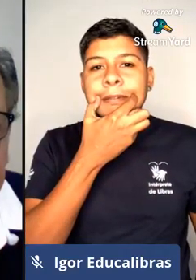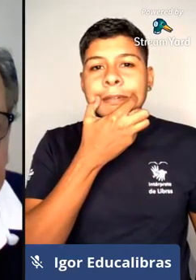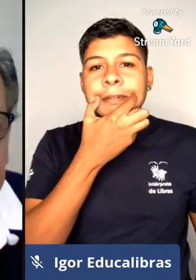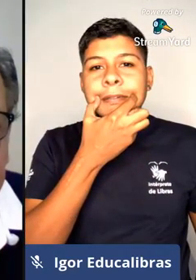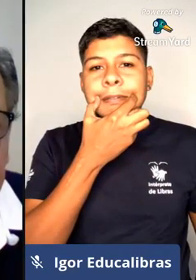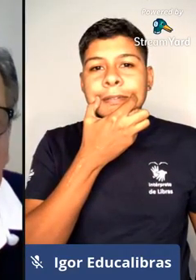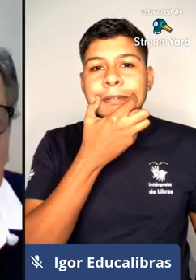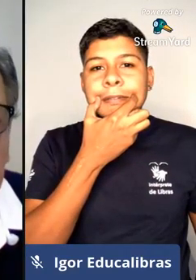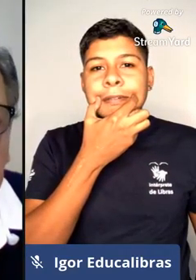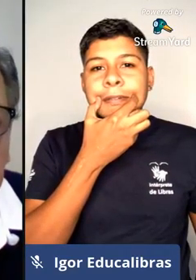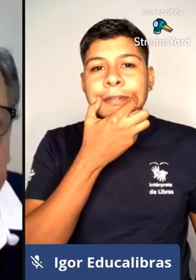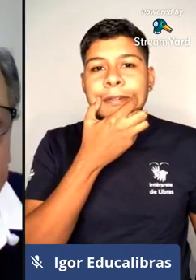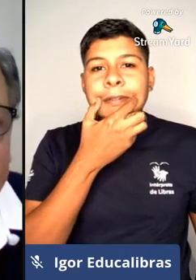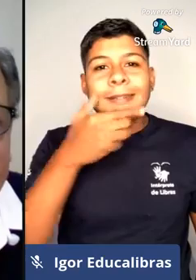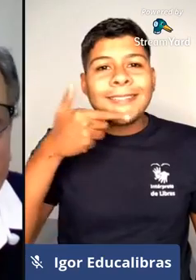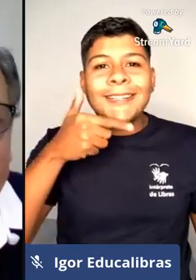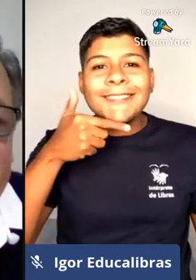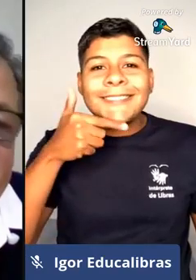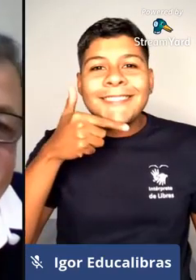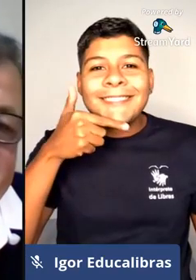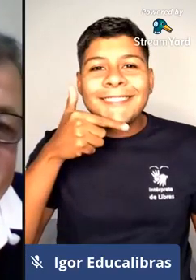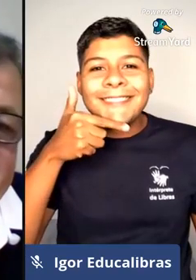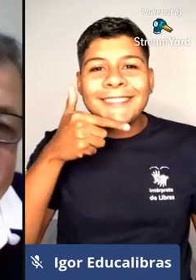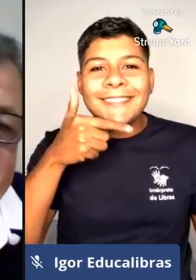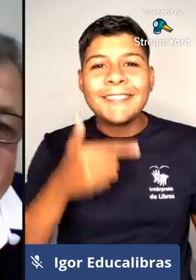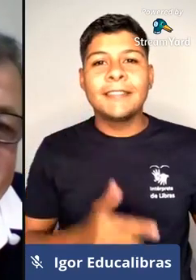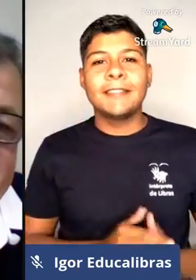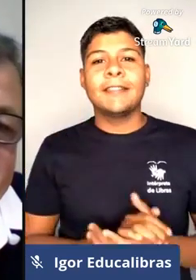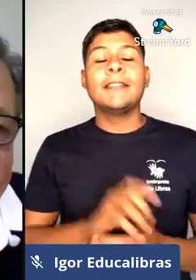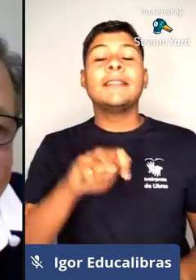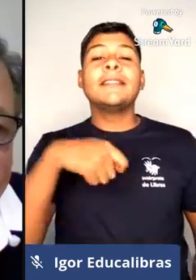O que quer dizer isso? O meu? Qual o seu, Bósio?